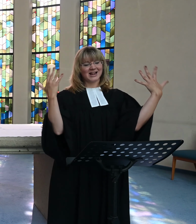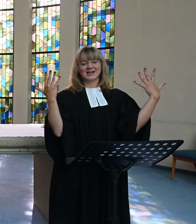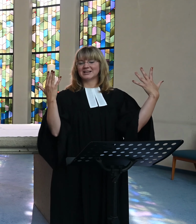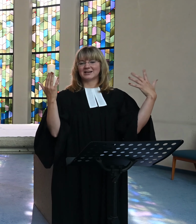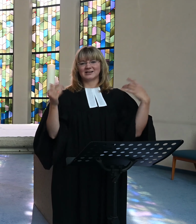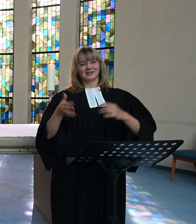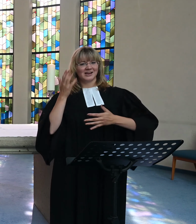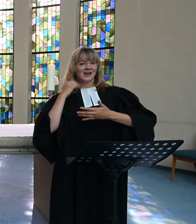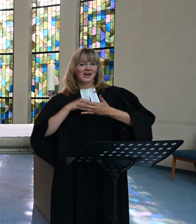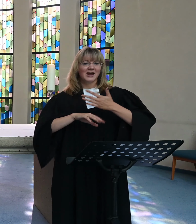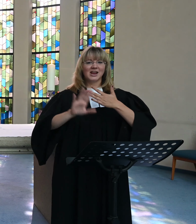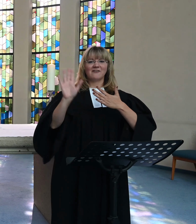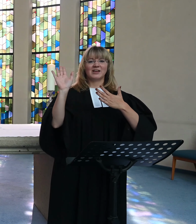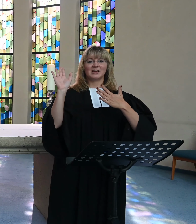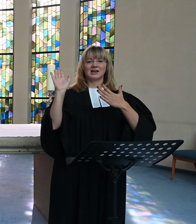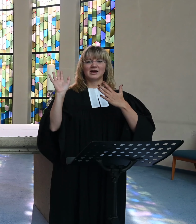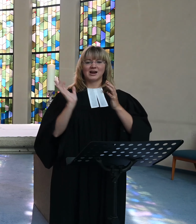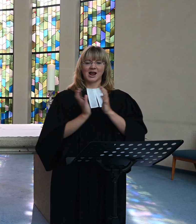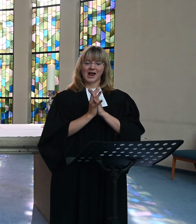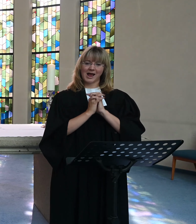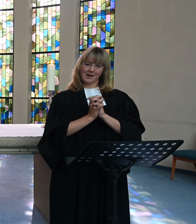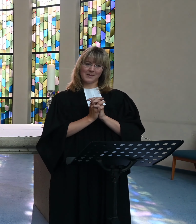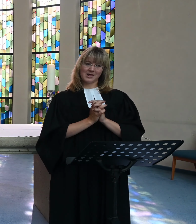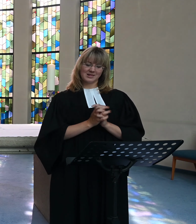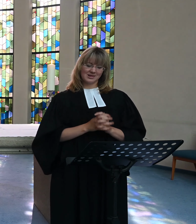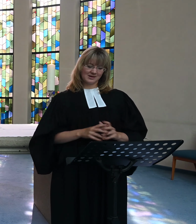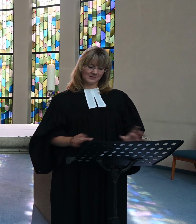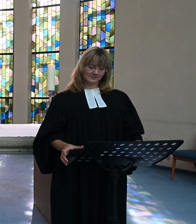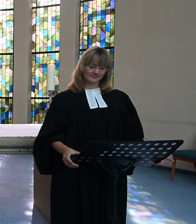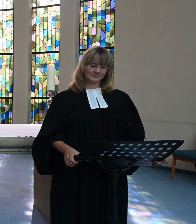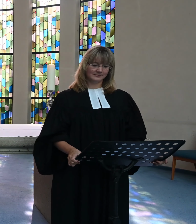die Herrlichkeit in Ewigkeit. Amen.